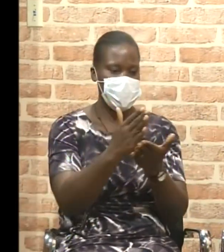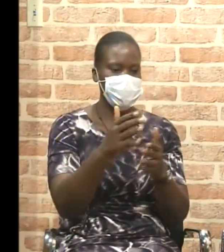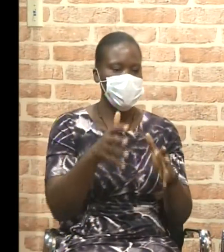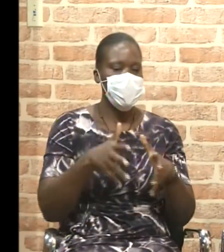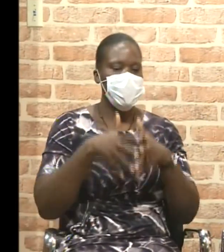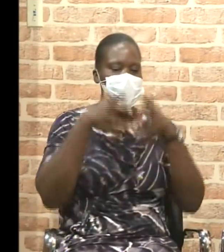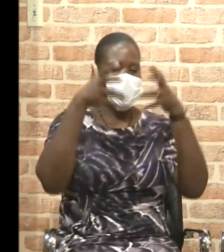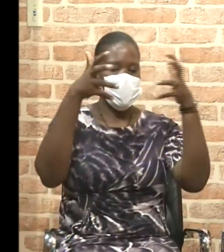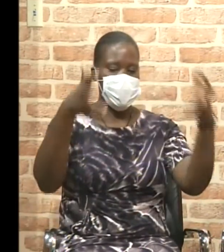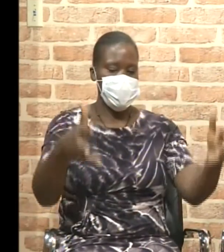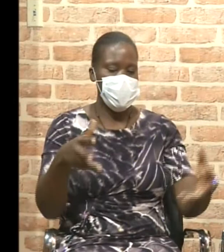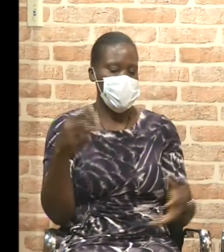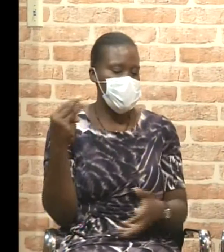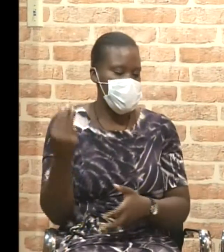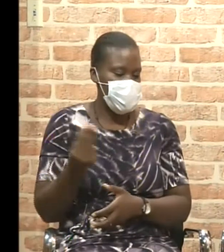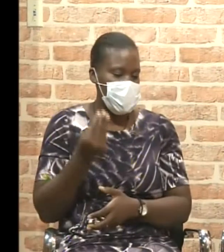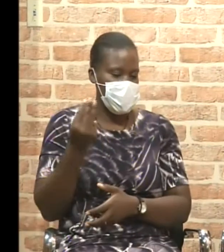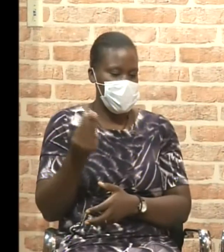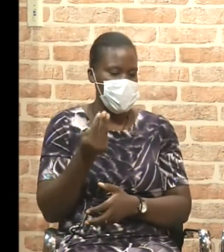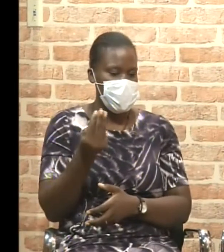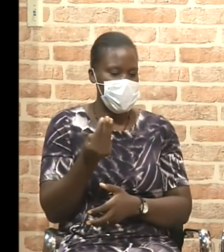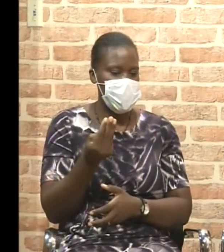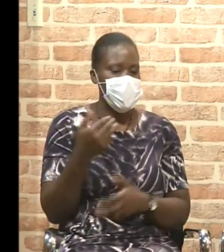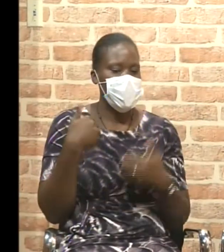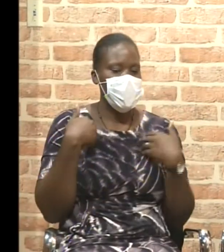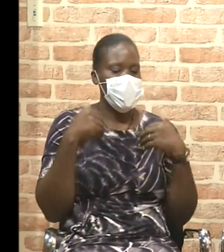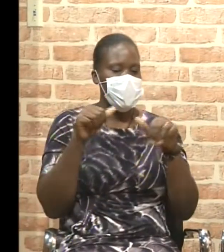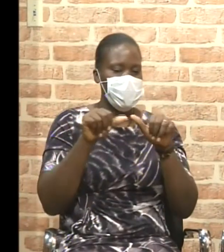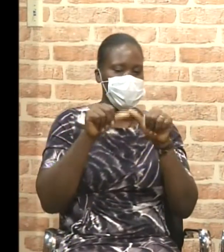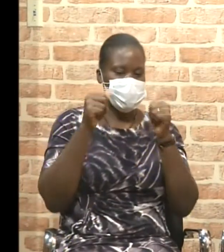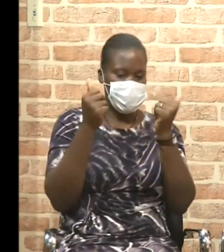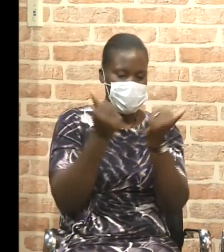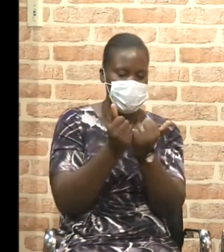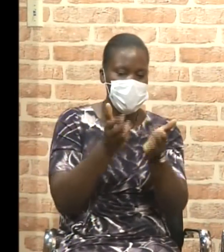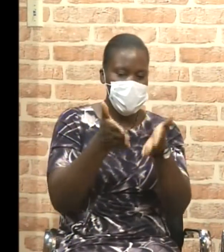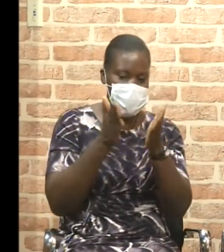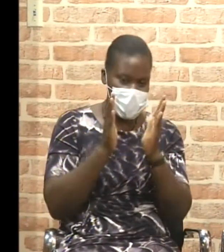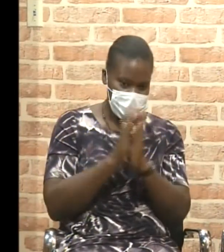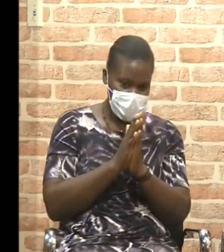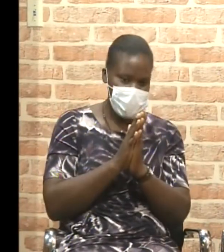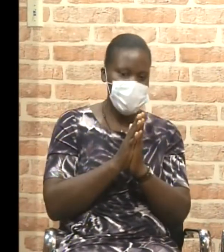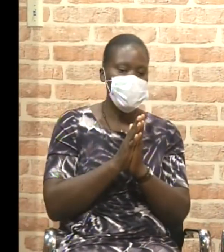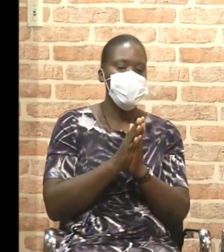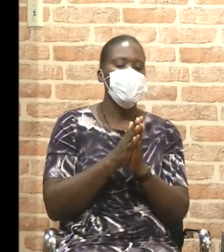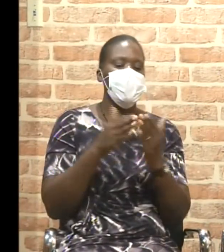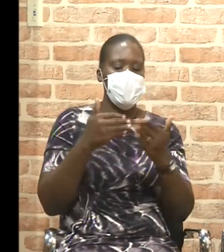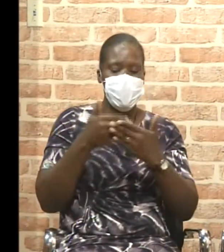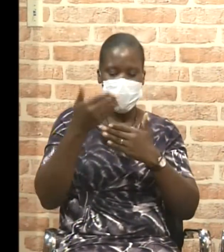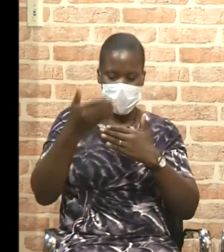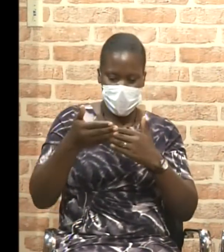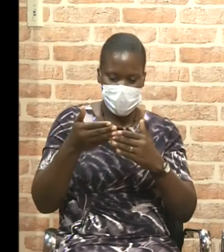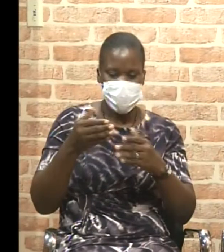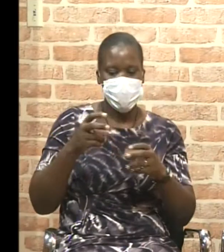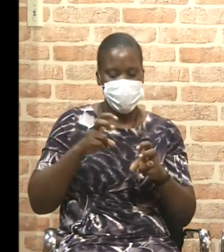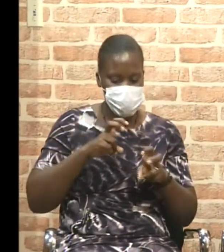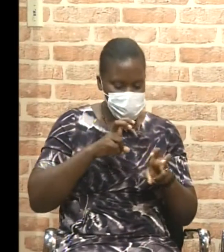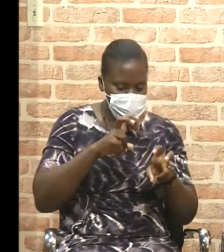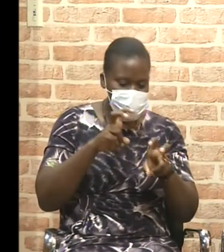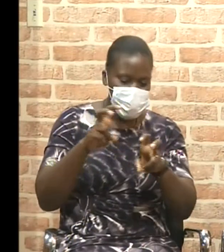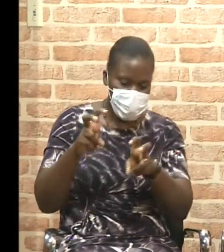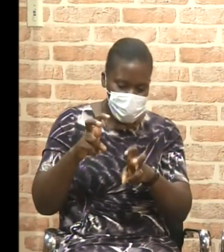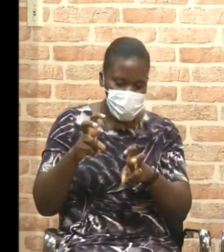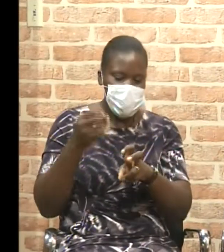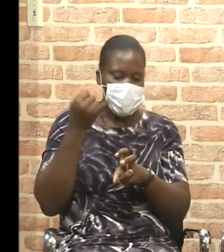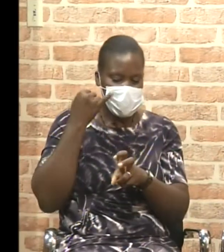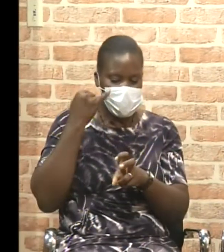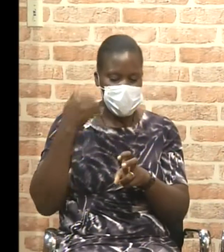deux représentants d'associations qui font deux modes. Depuis qu'on fait deux modes, nous analyser depuis le service qui est en stock, il y a des gens